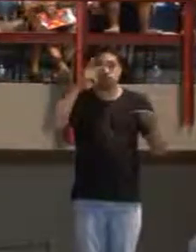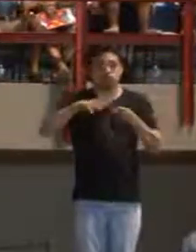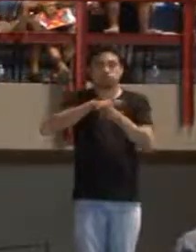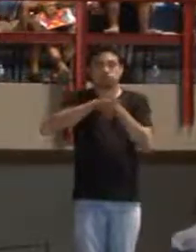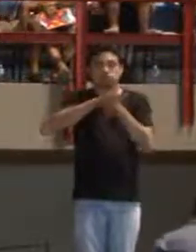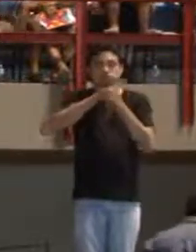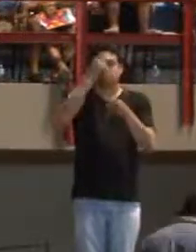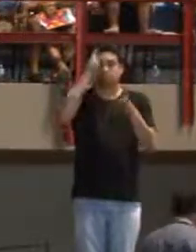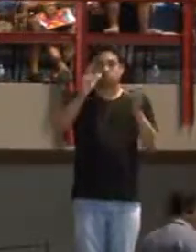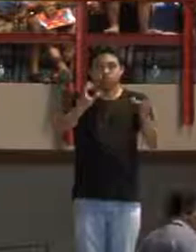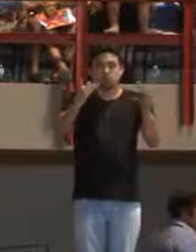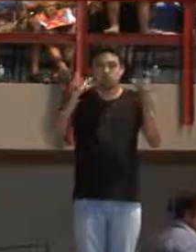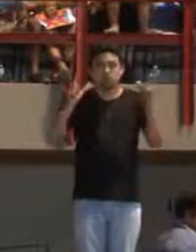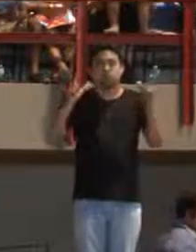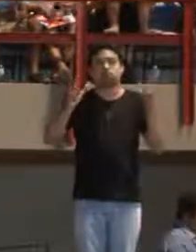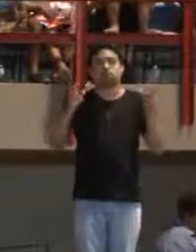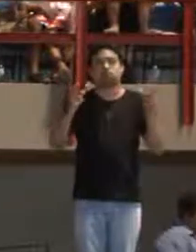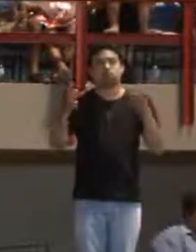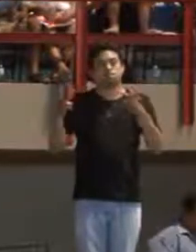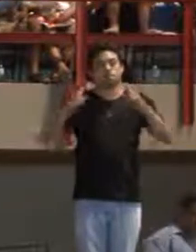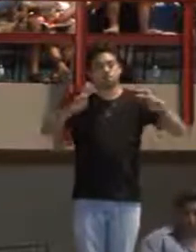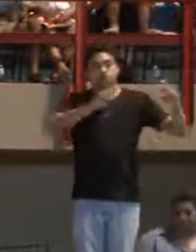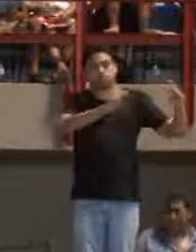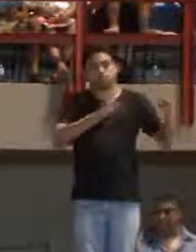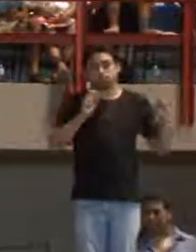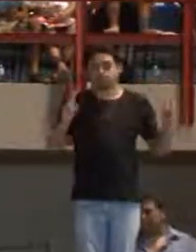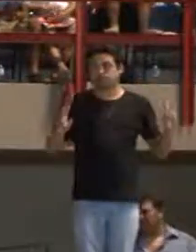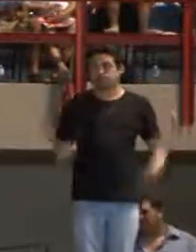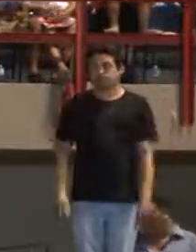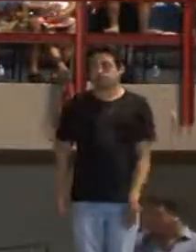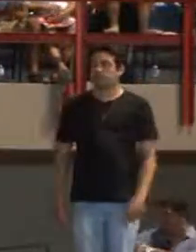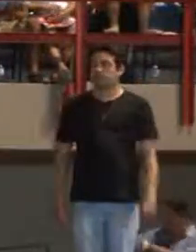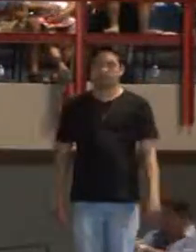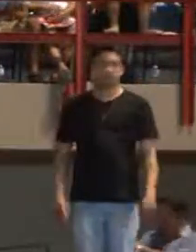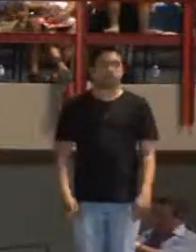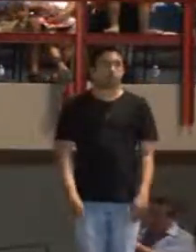pessoal atencioso, prestando atenção, né?